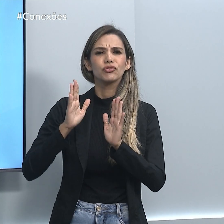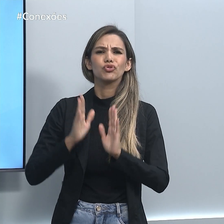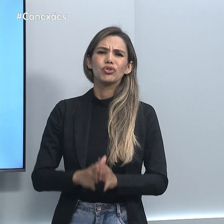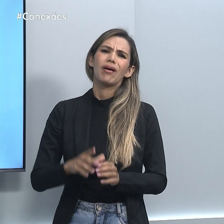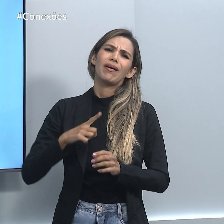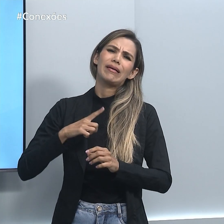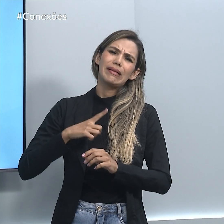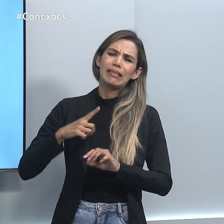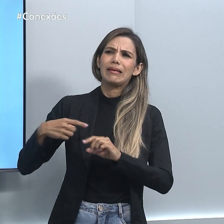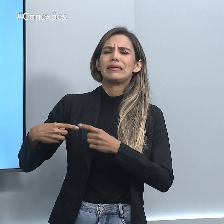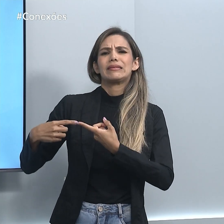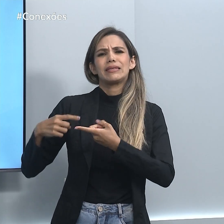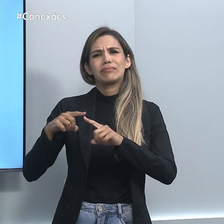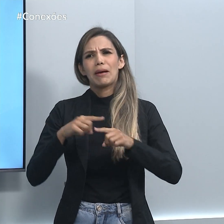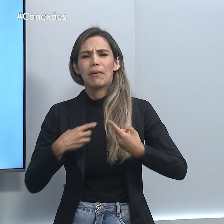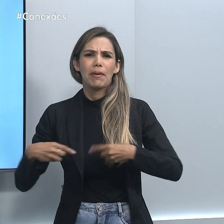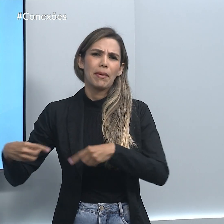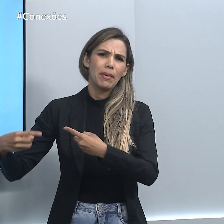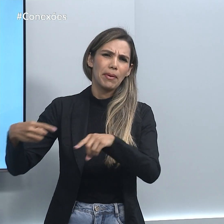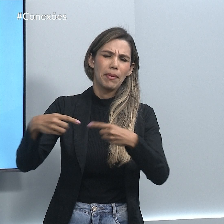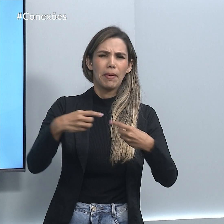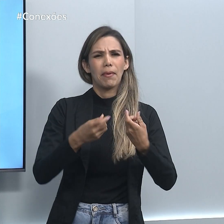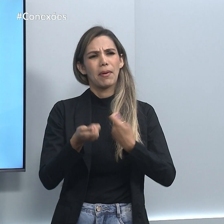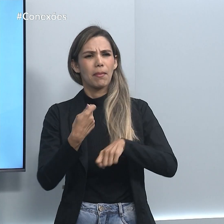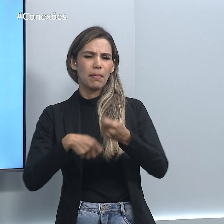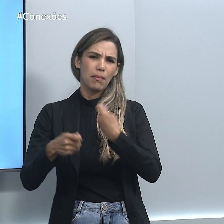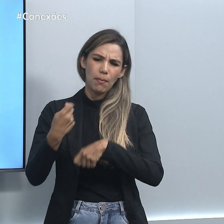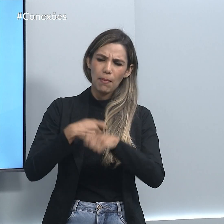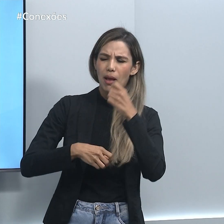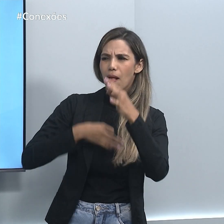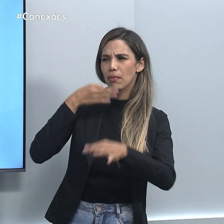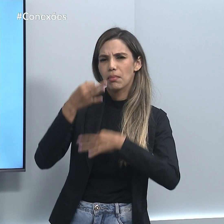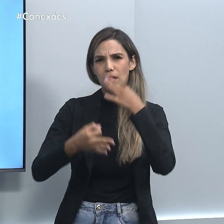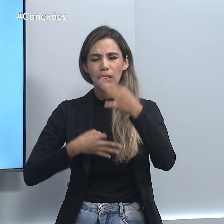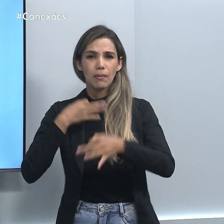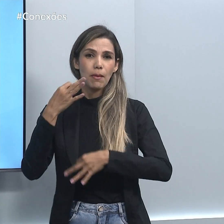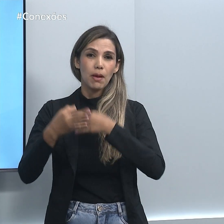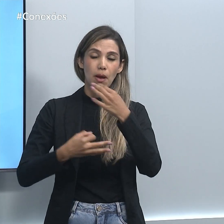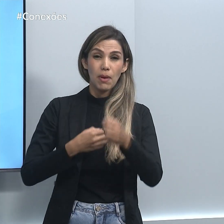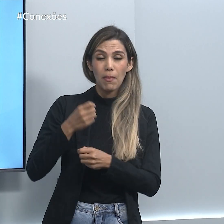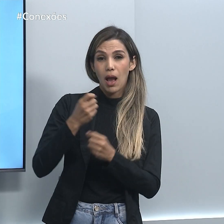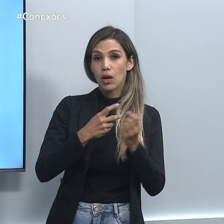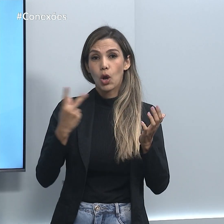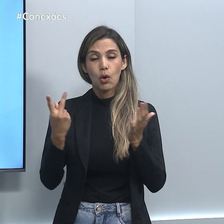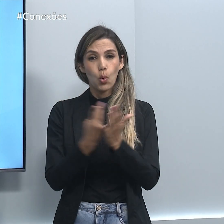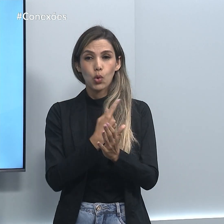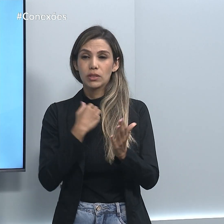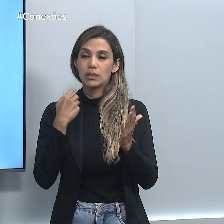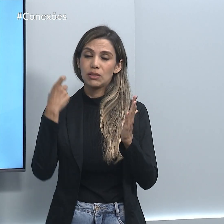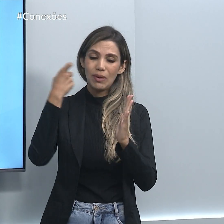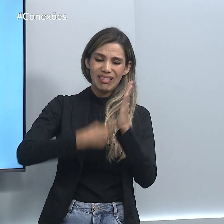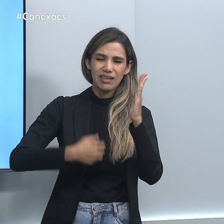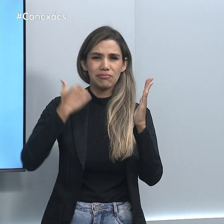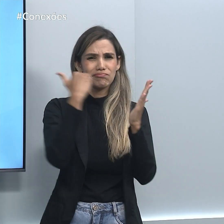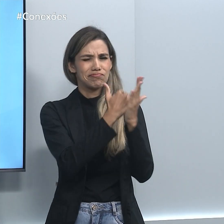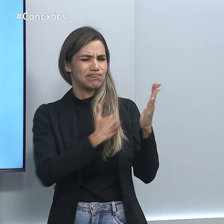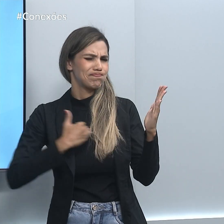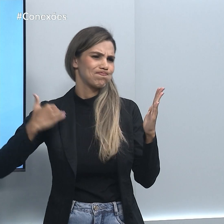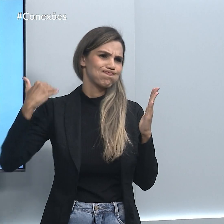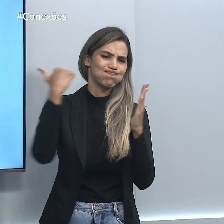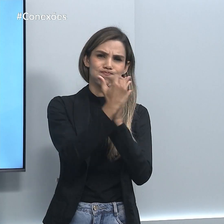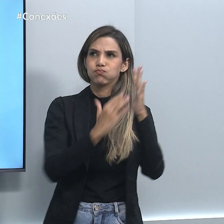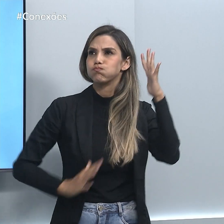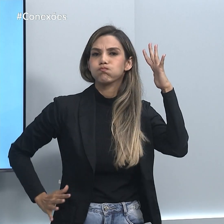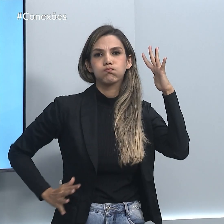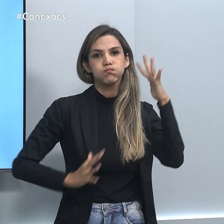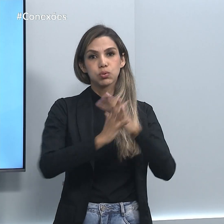série de retaliações comerciais que elevaram as taxas a níveis recordes, as duas maiores economias do